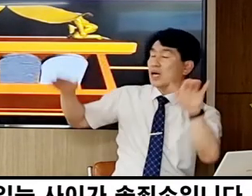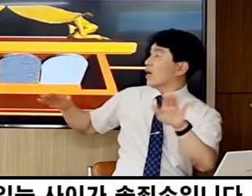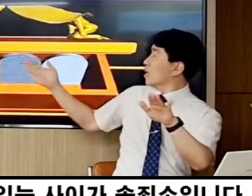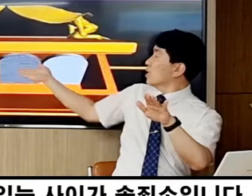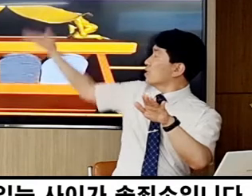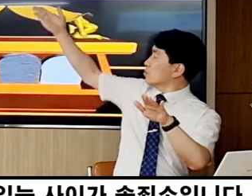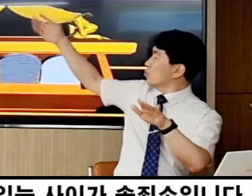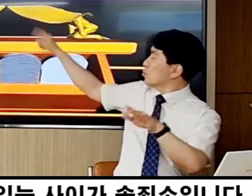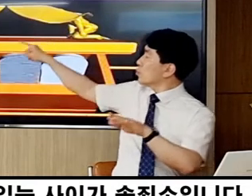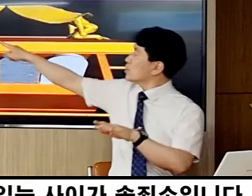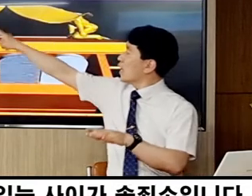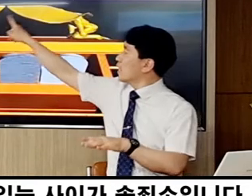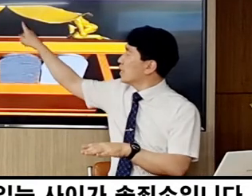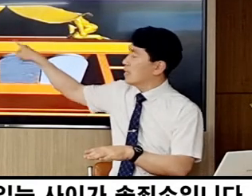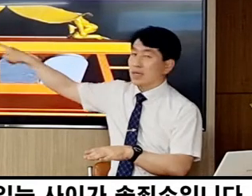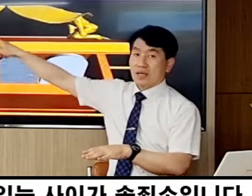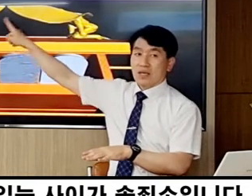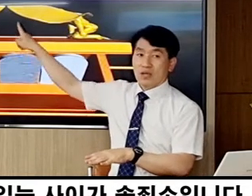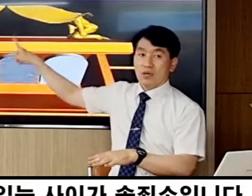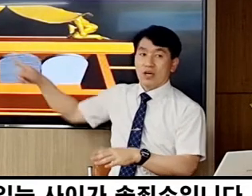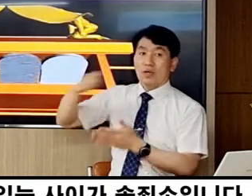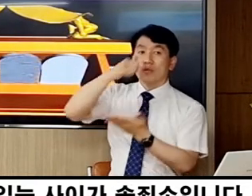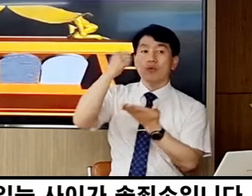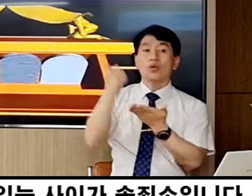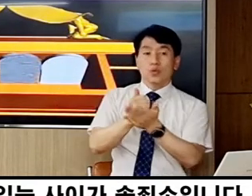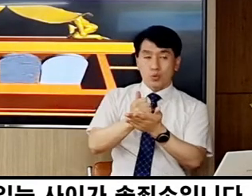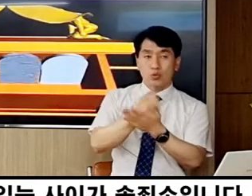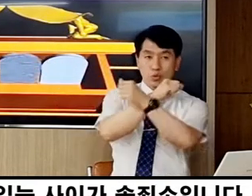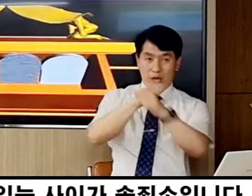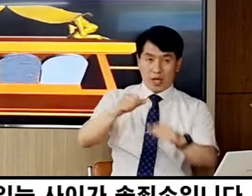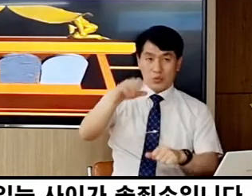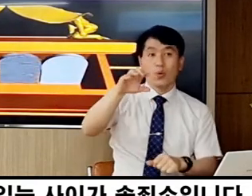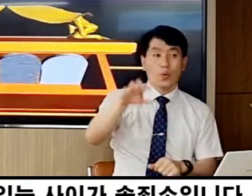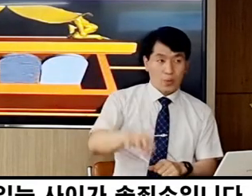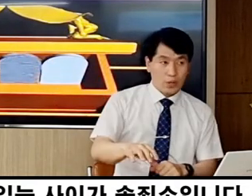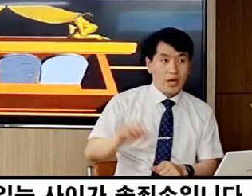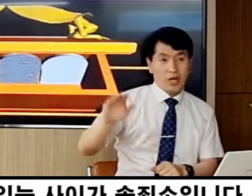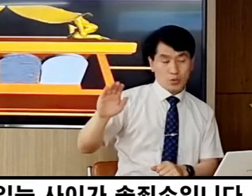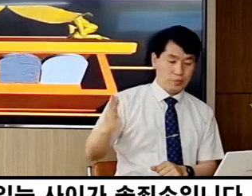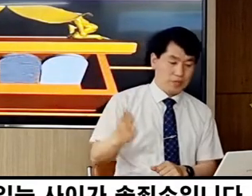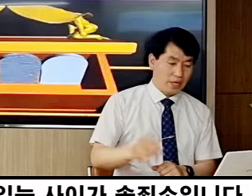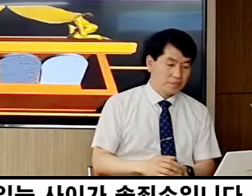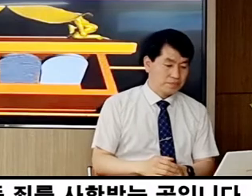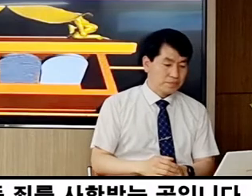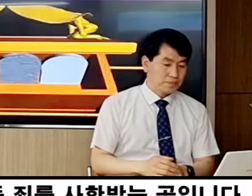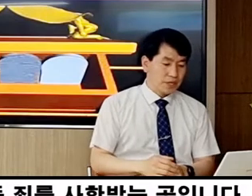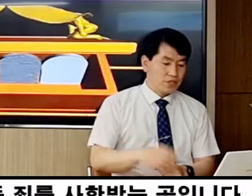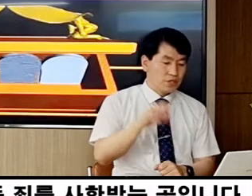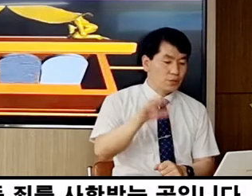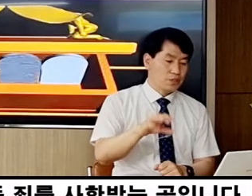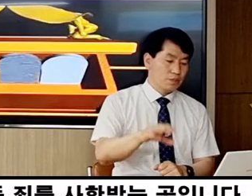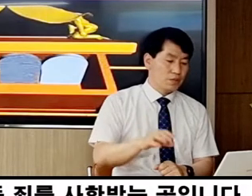천사 있는 곳 요 사이, 여기가 바로 속죄소가 됩니다. 그래서 이곳이